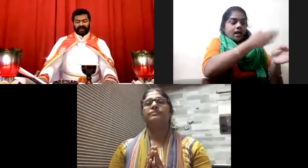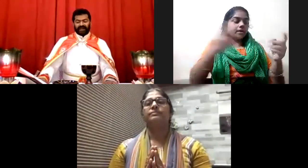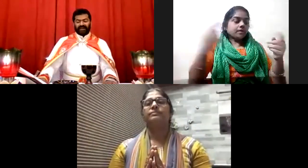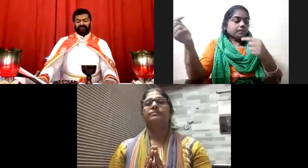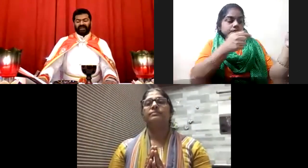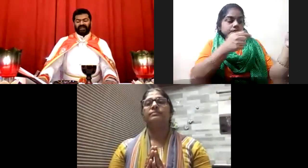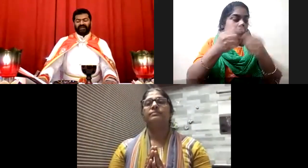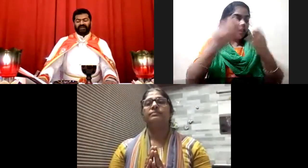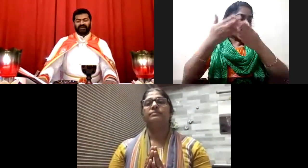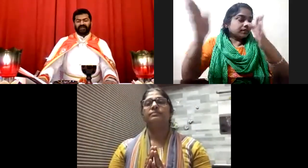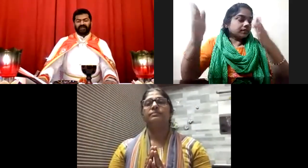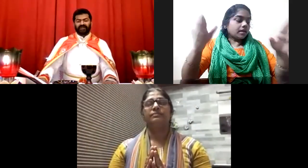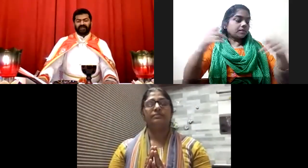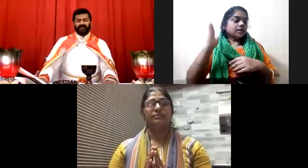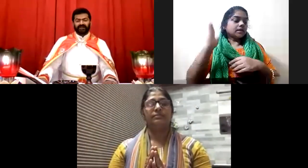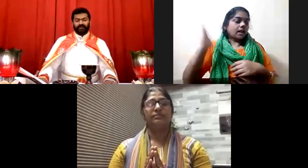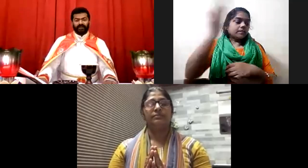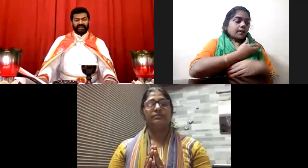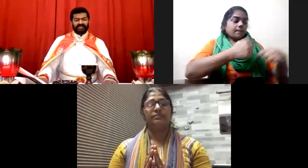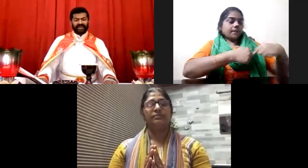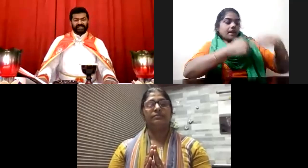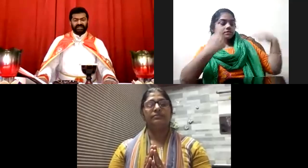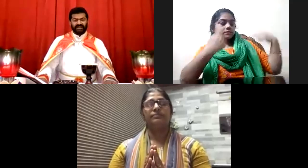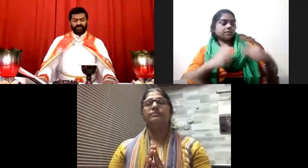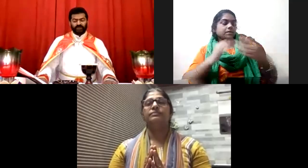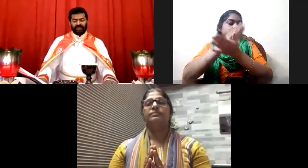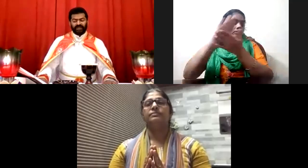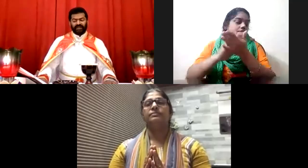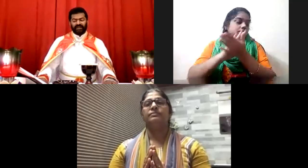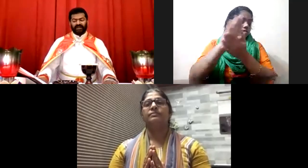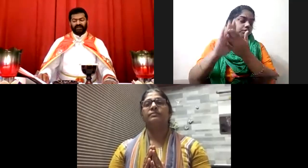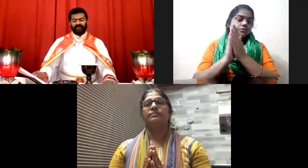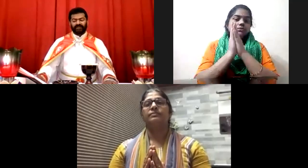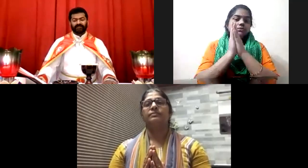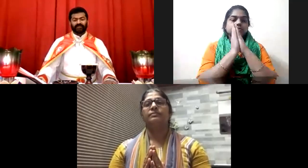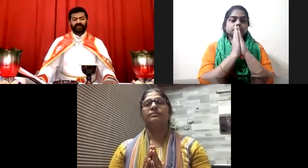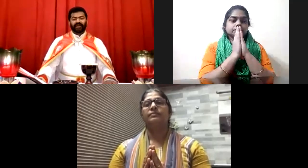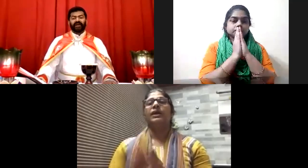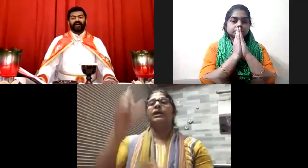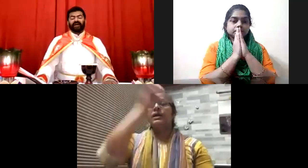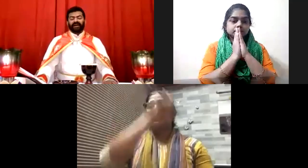ഭിന്നതകളും കലഹങ്ങളും വെടിഞ്ഞ് നമ്മുടെ മനസ്സാക്ഷിയെ ശുദ്ധീകരിക്കാം.